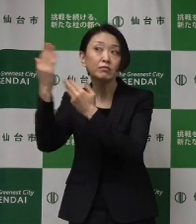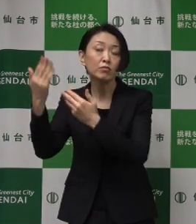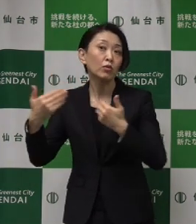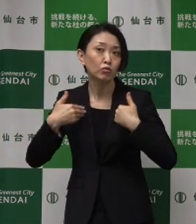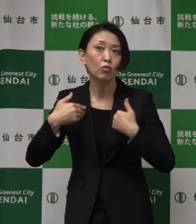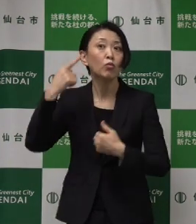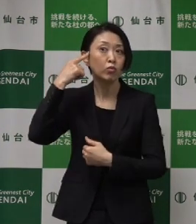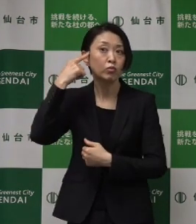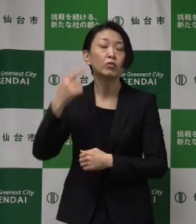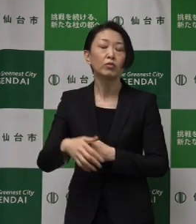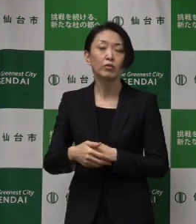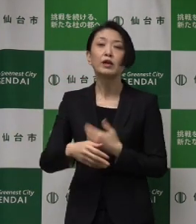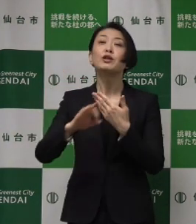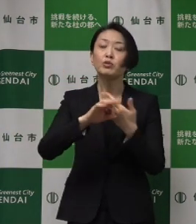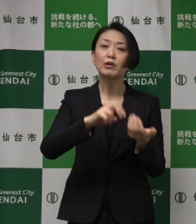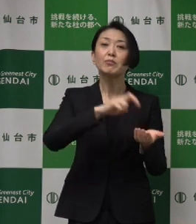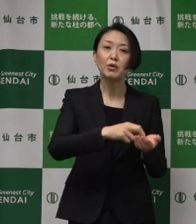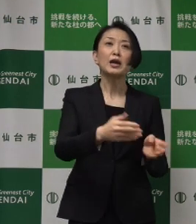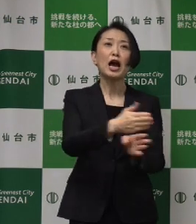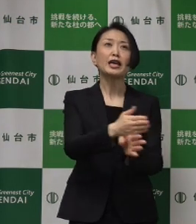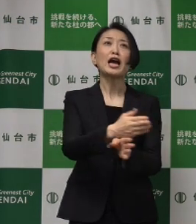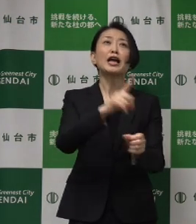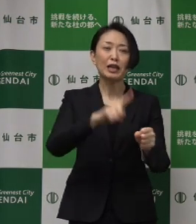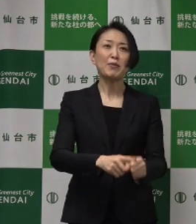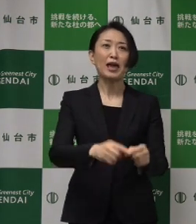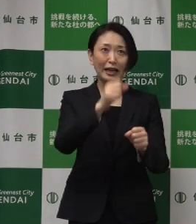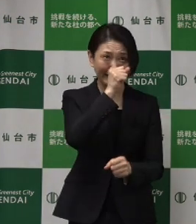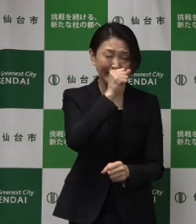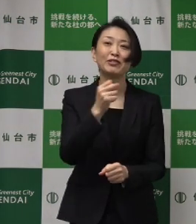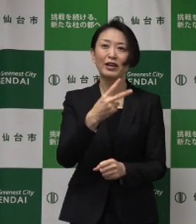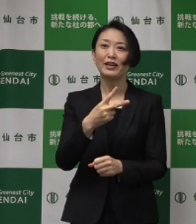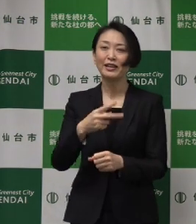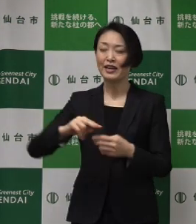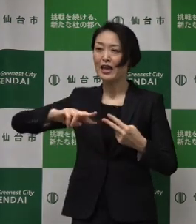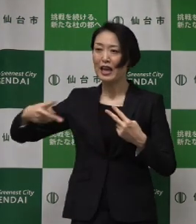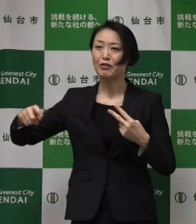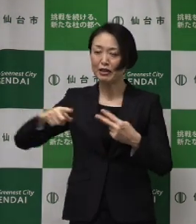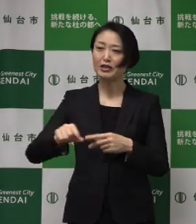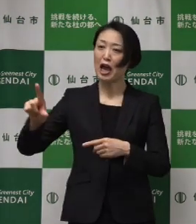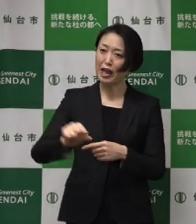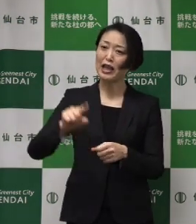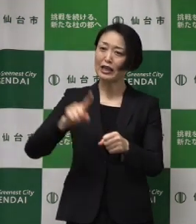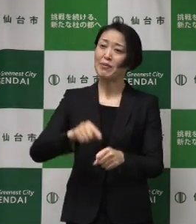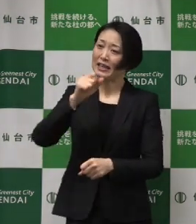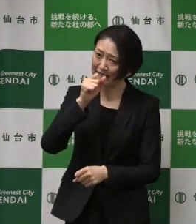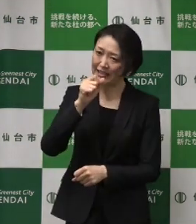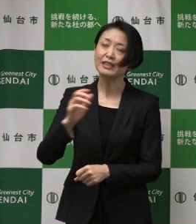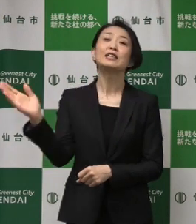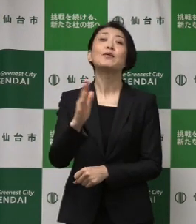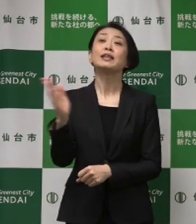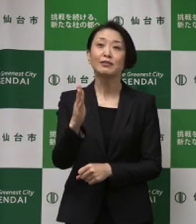こうなったからもういいということを軽々には言えないというふうに思っています。